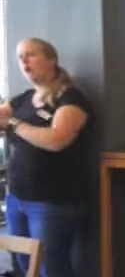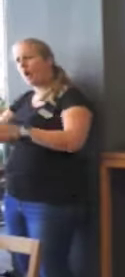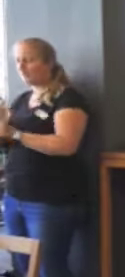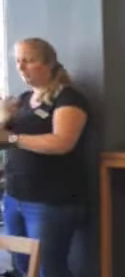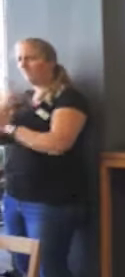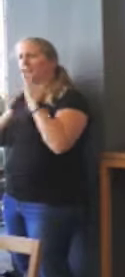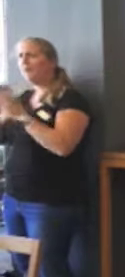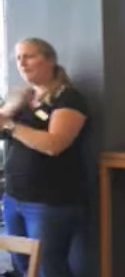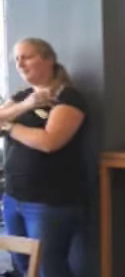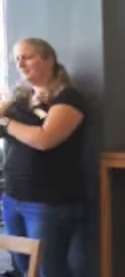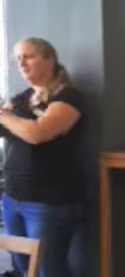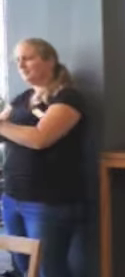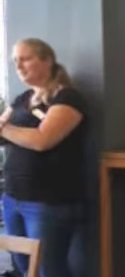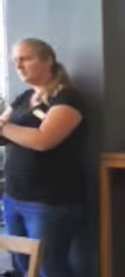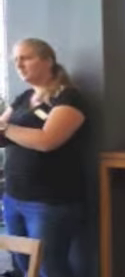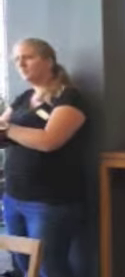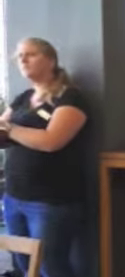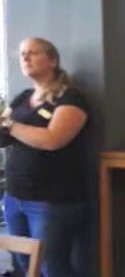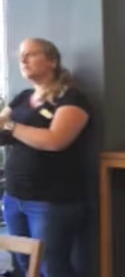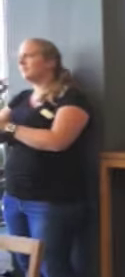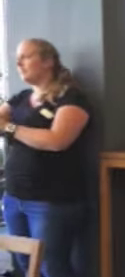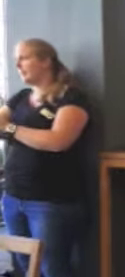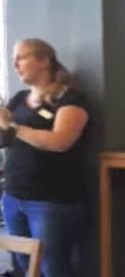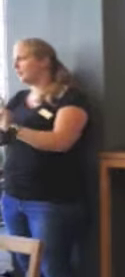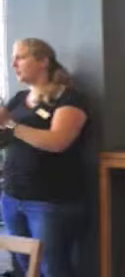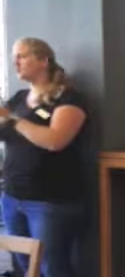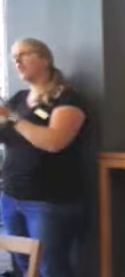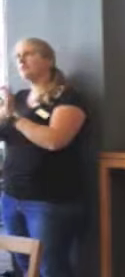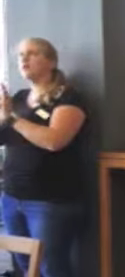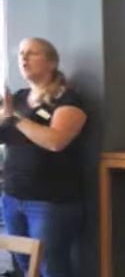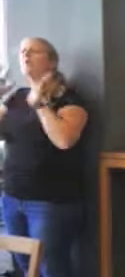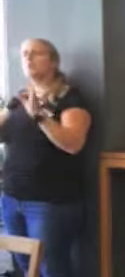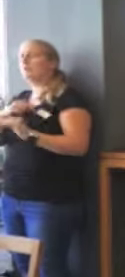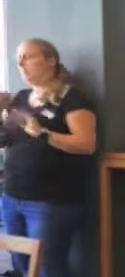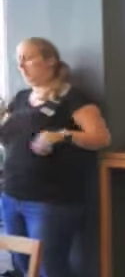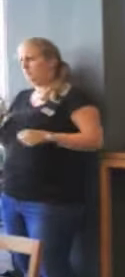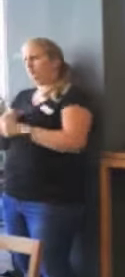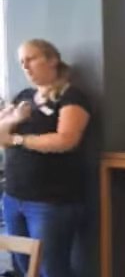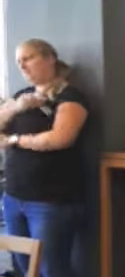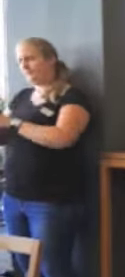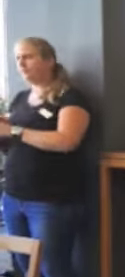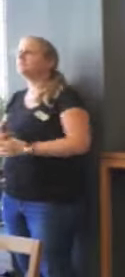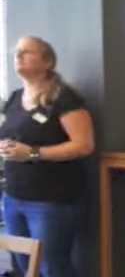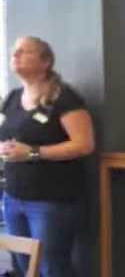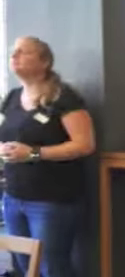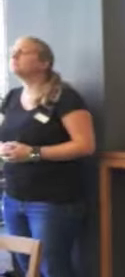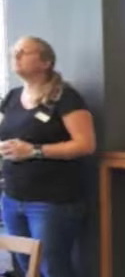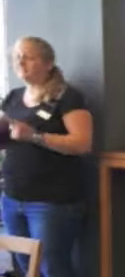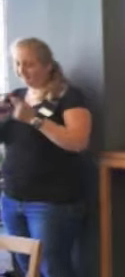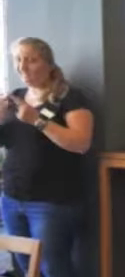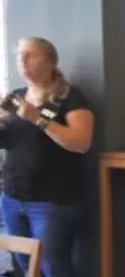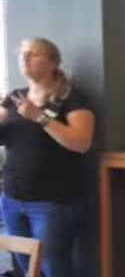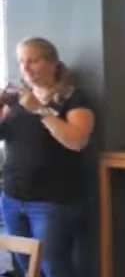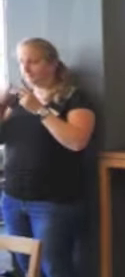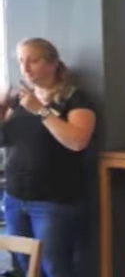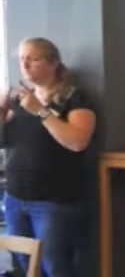år. Och Gunilla Persson kommer alldeles strax att beskriva hur vi har jobbat med det här. Delmål 2, det